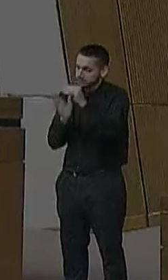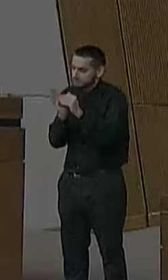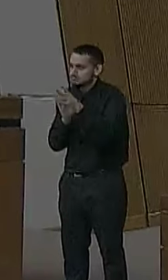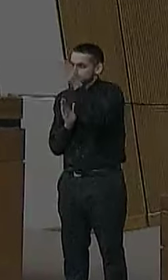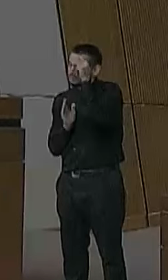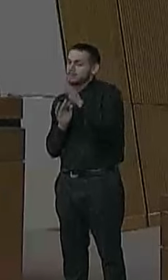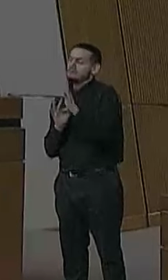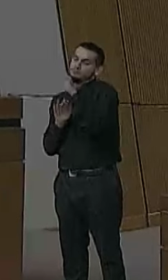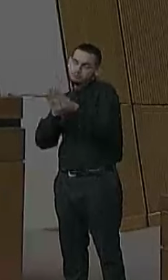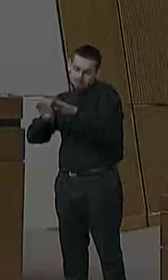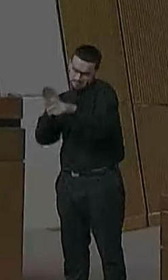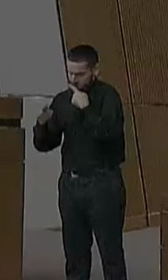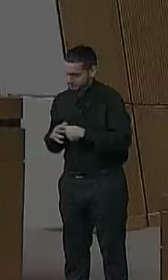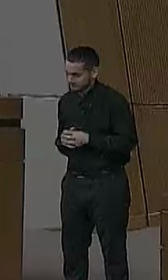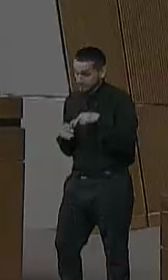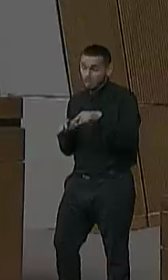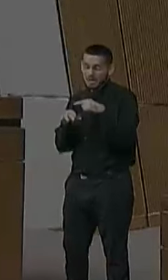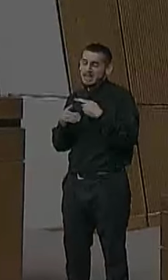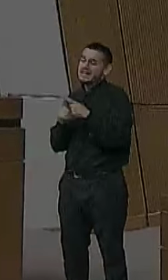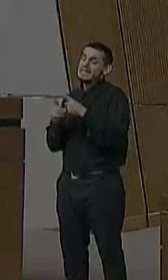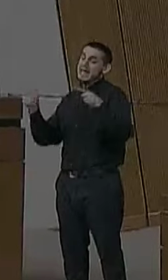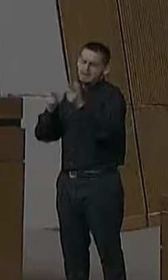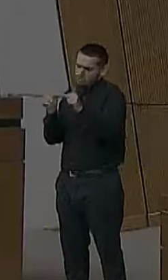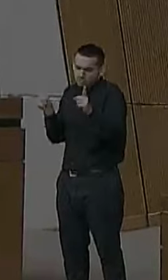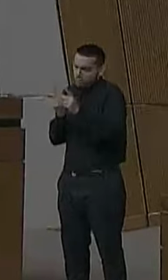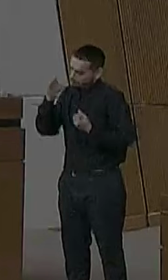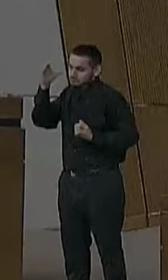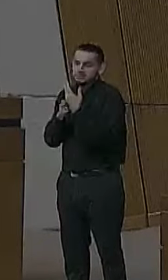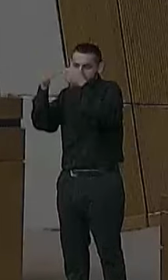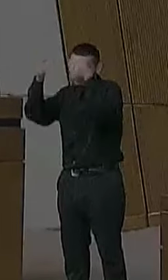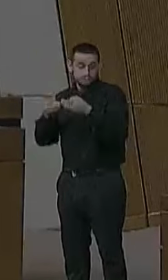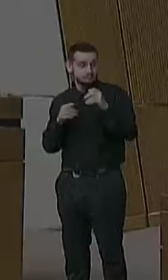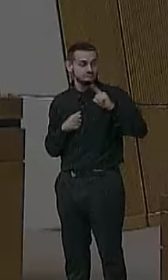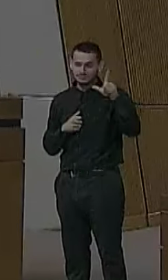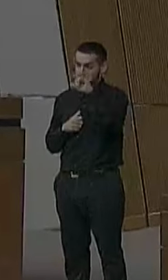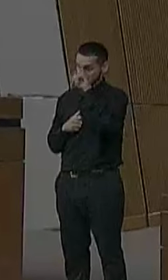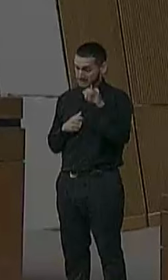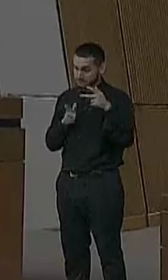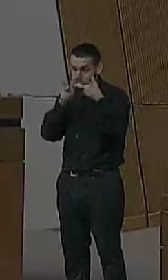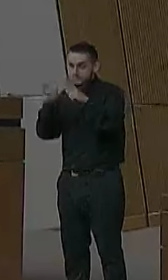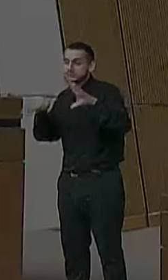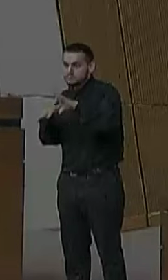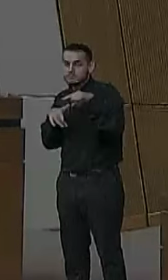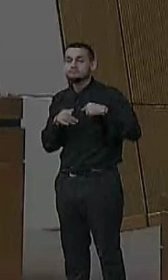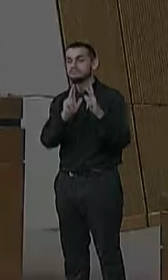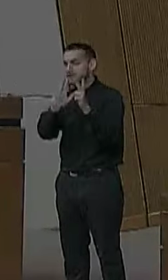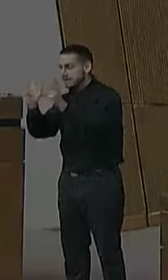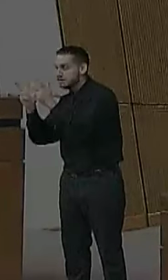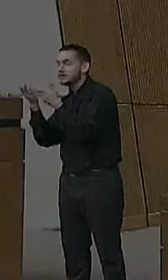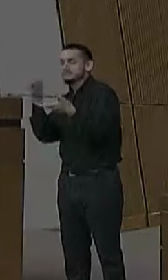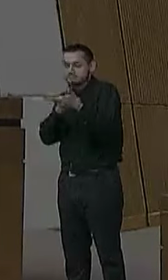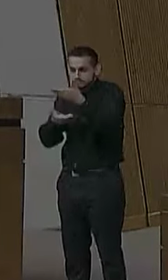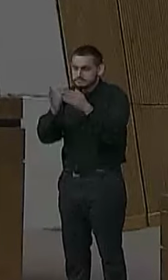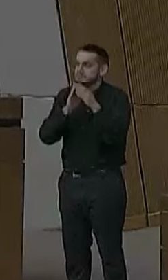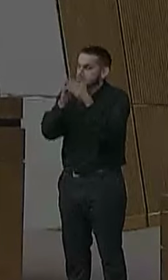bueno, para menos preámbulo, vamos a dar inicio. Entonces, como ya lo dijo Liz, vamos a ir conversando y dialogando